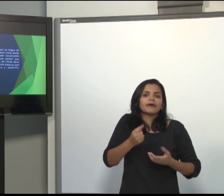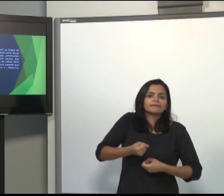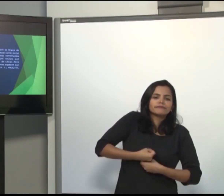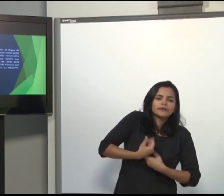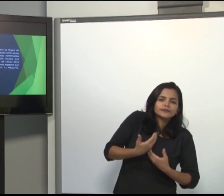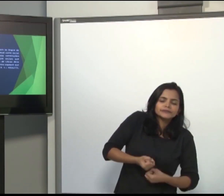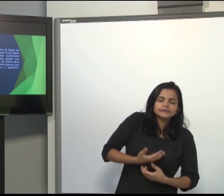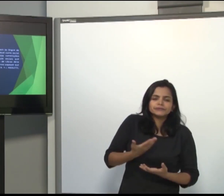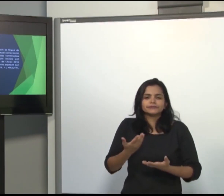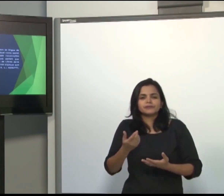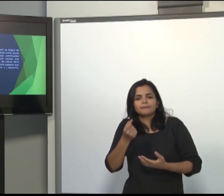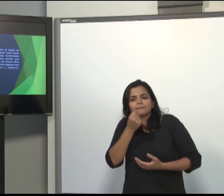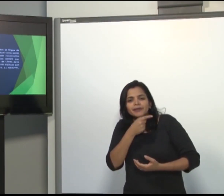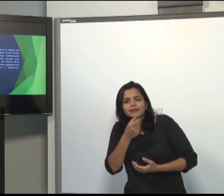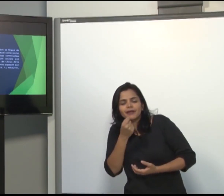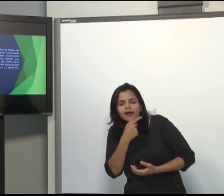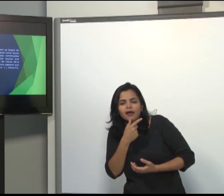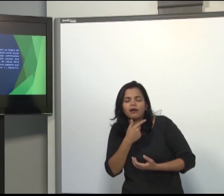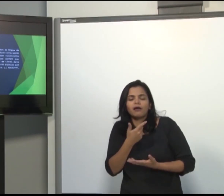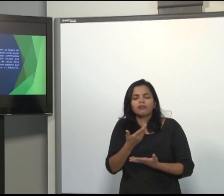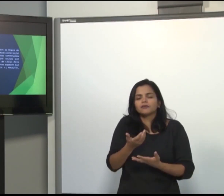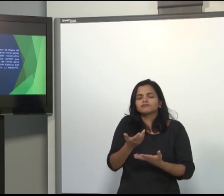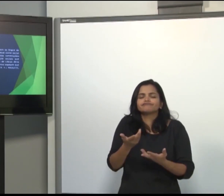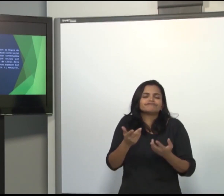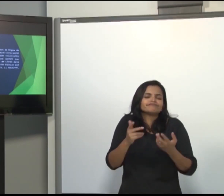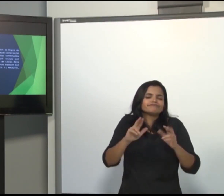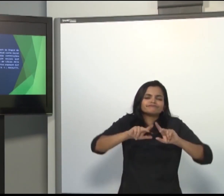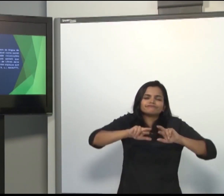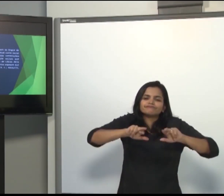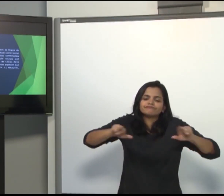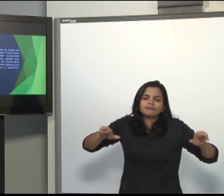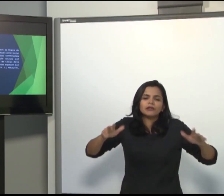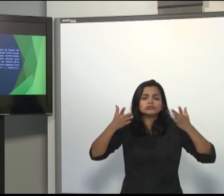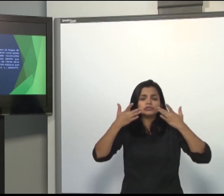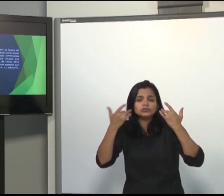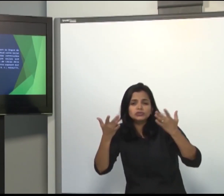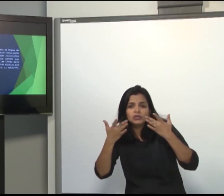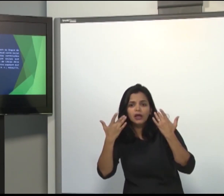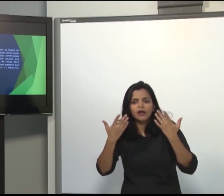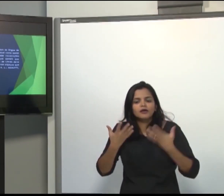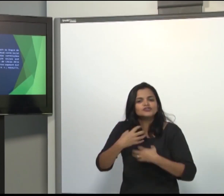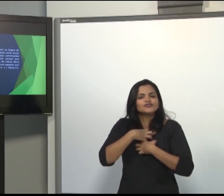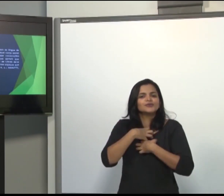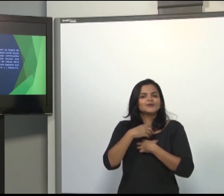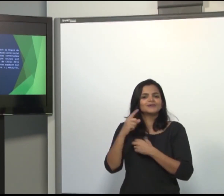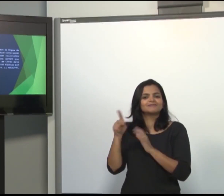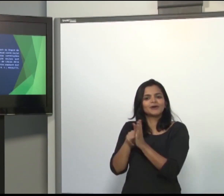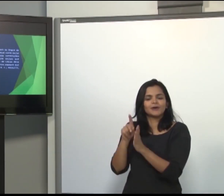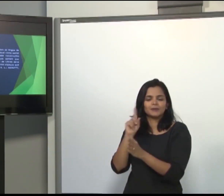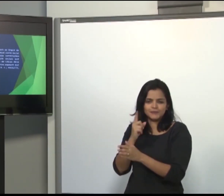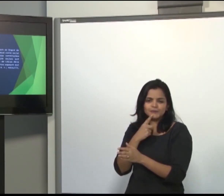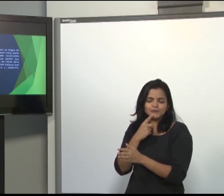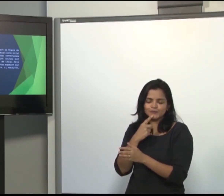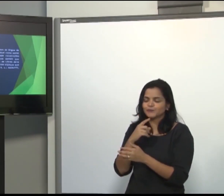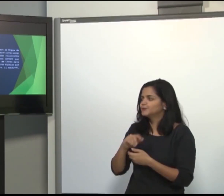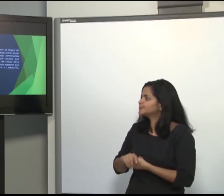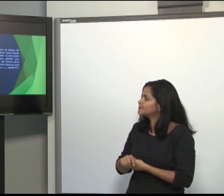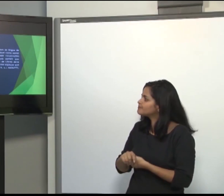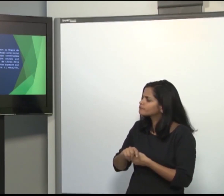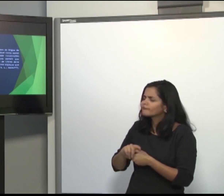aqui associação, encontros, produção de piadas, teatros. Então, esse é